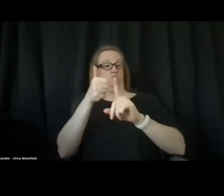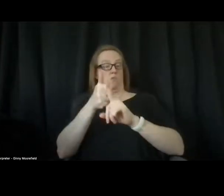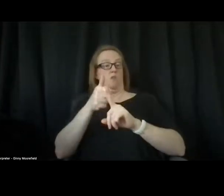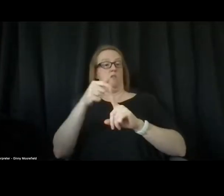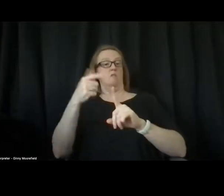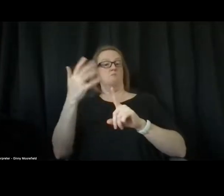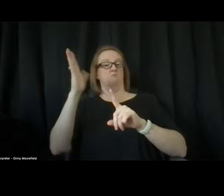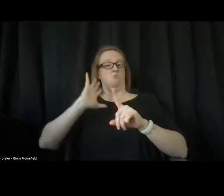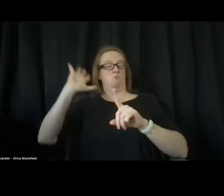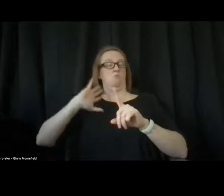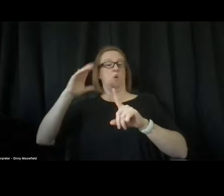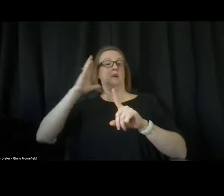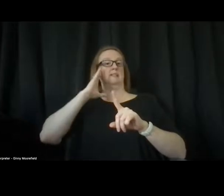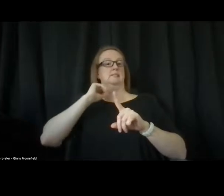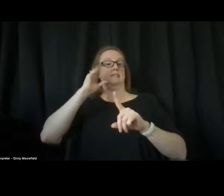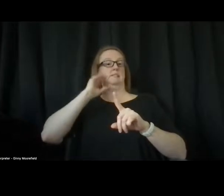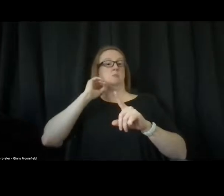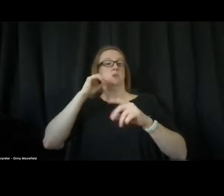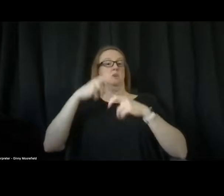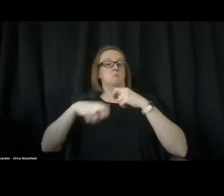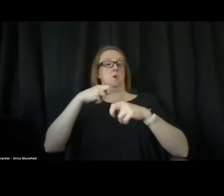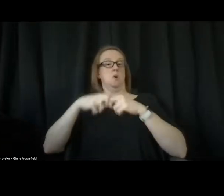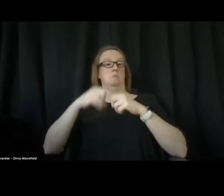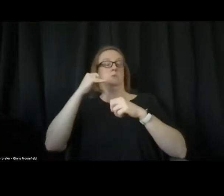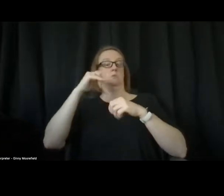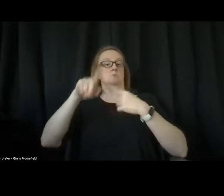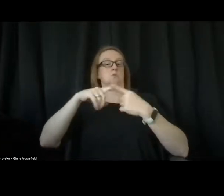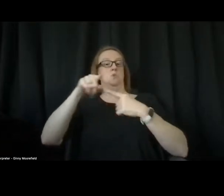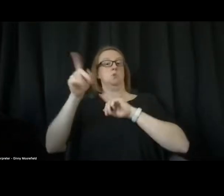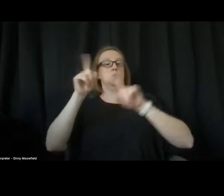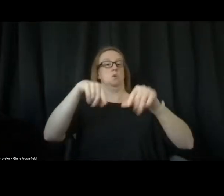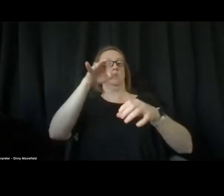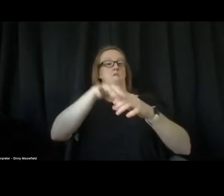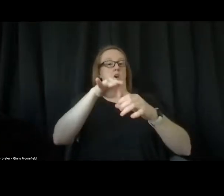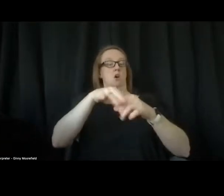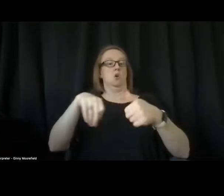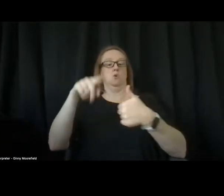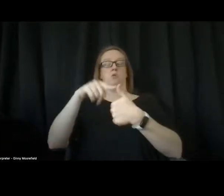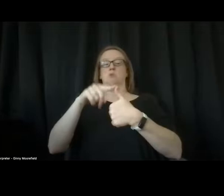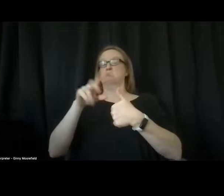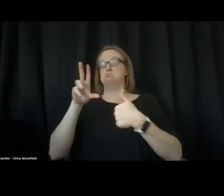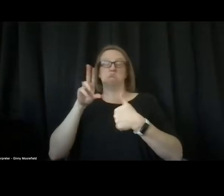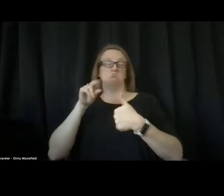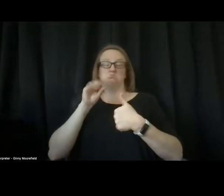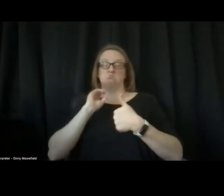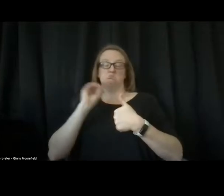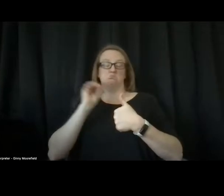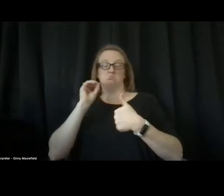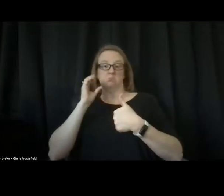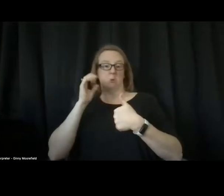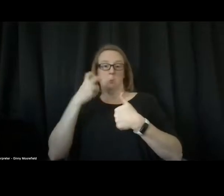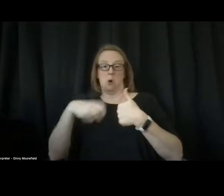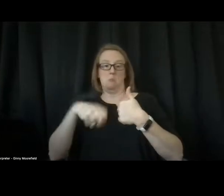la encuesta es alguna vez han experimentado algún problema a la hora de votar las opciones son No sí o esto